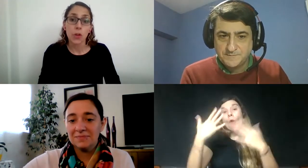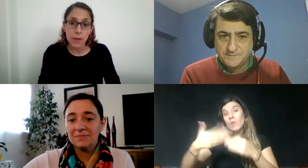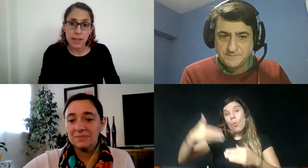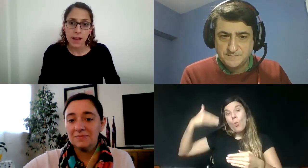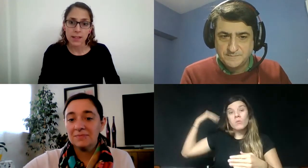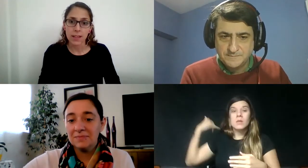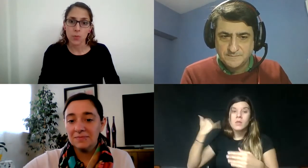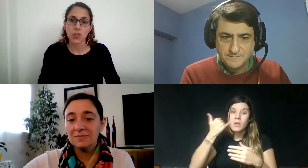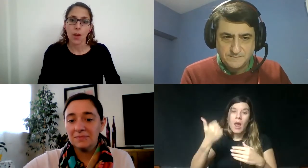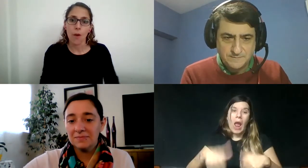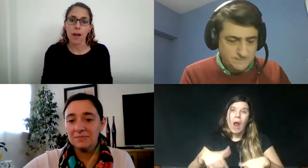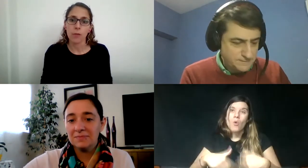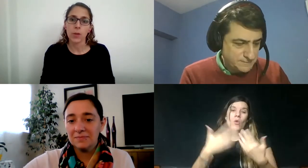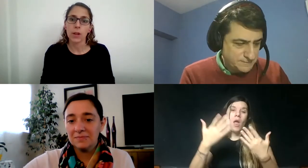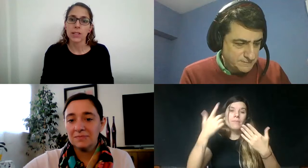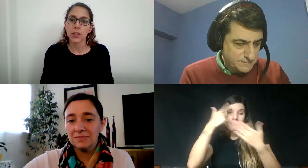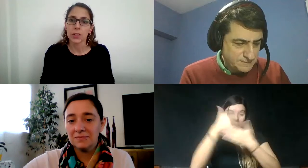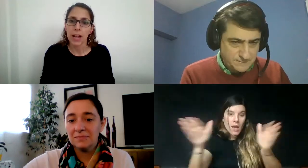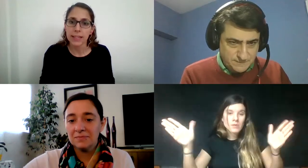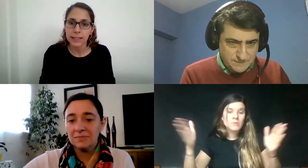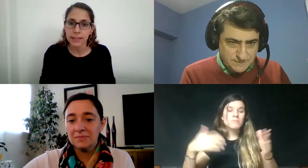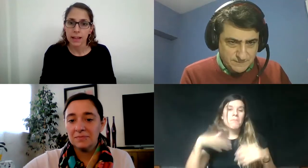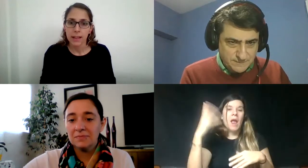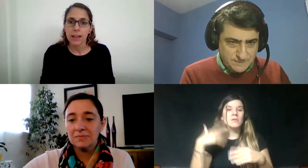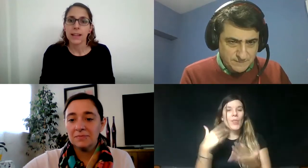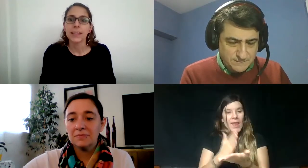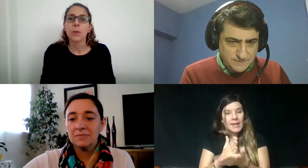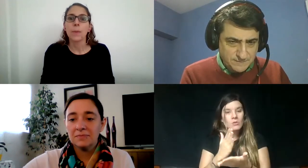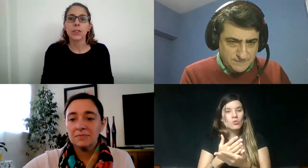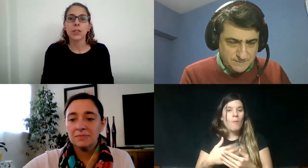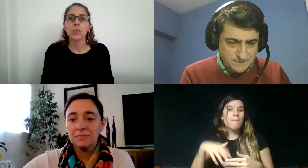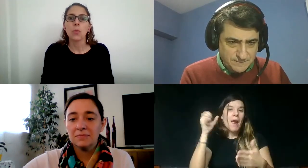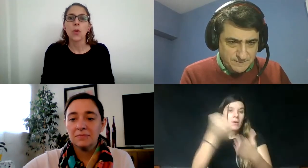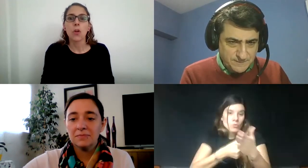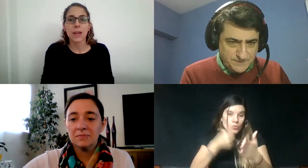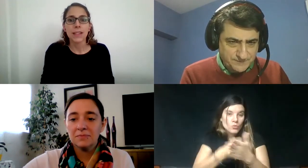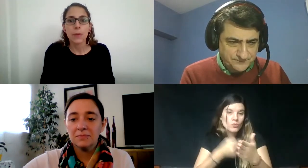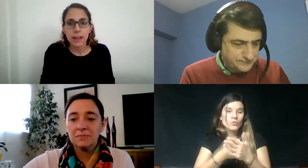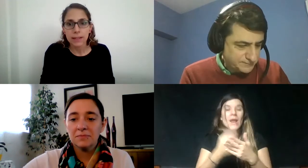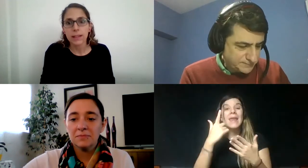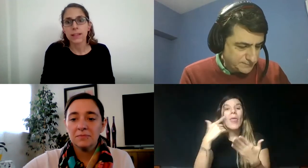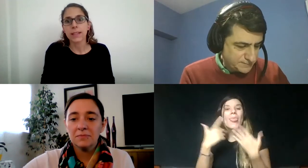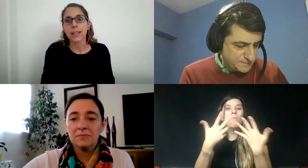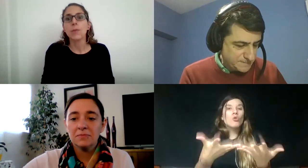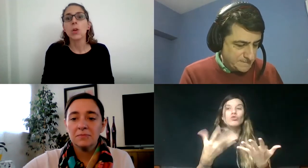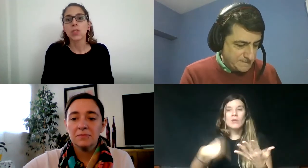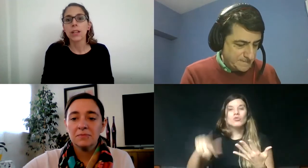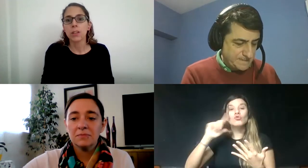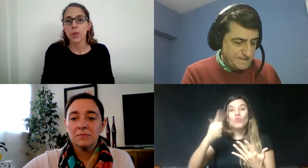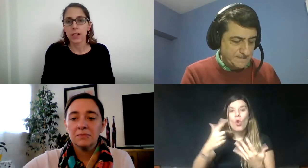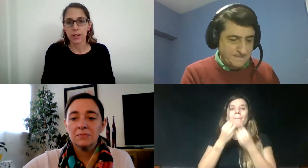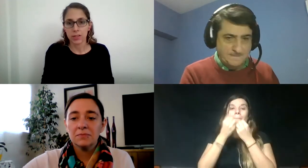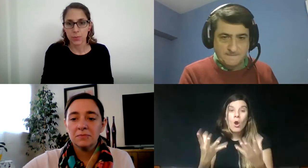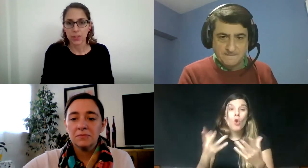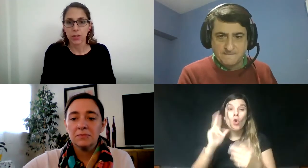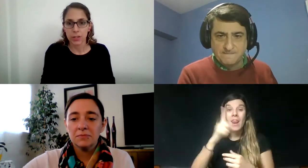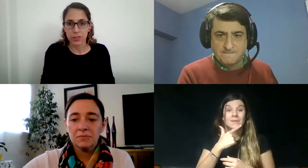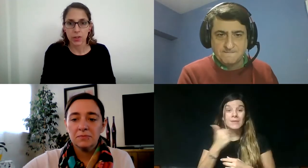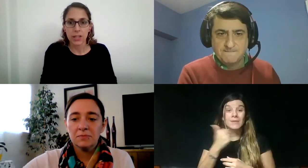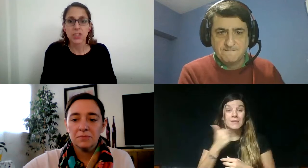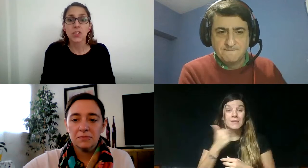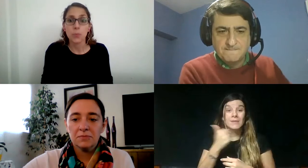estuvo prohibida y se apoyaba una educación oralista. En este momento es todo un poco más abierta y seguimos luchando por el